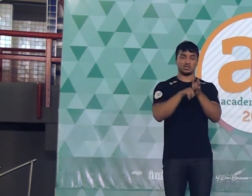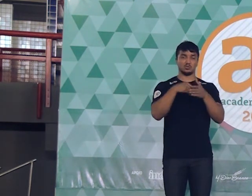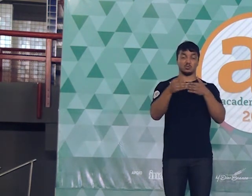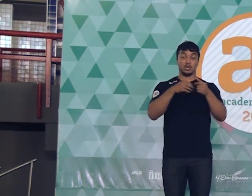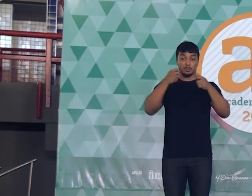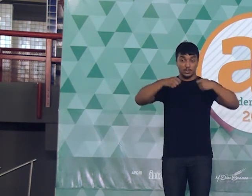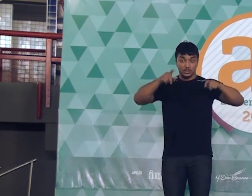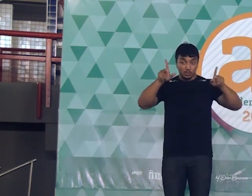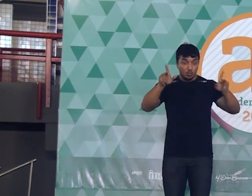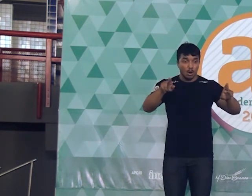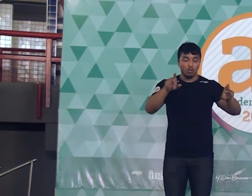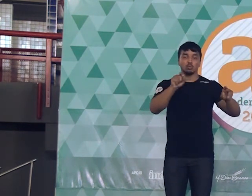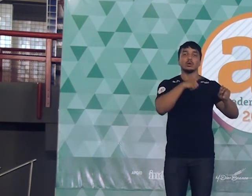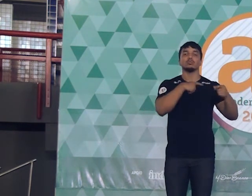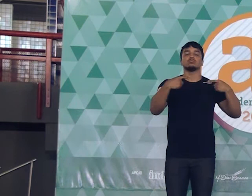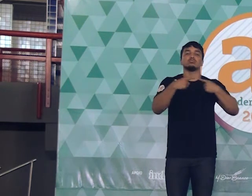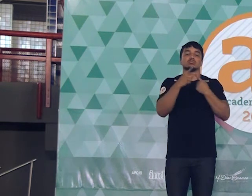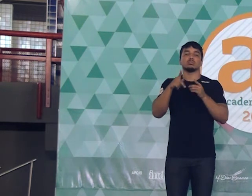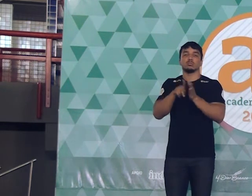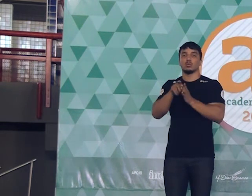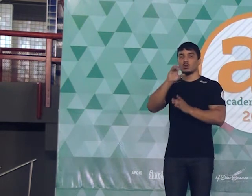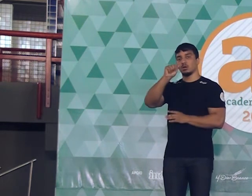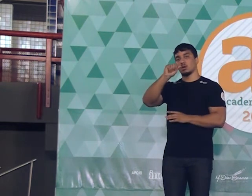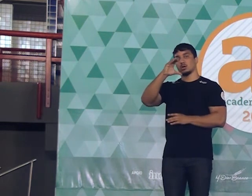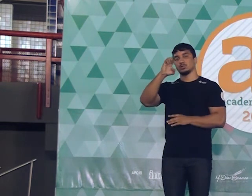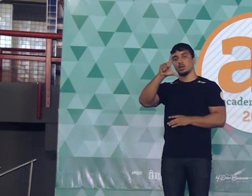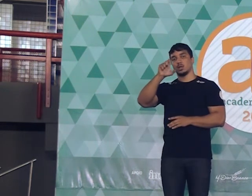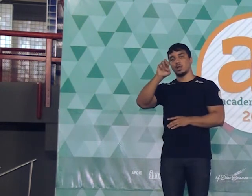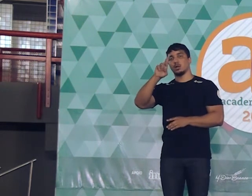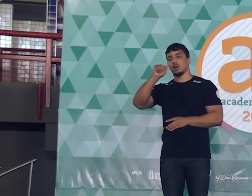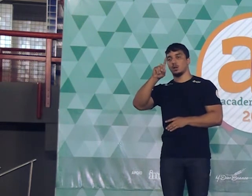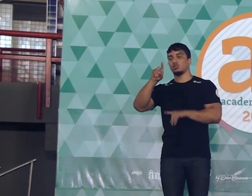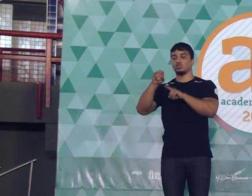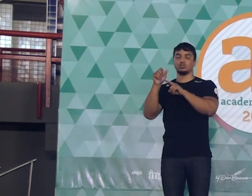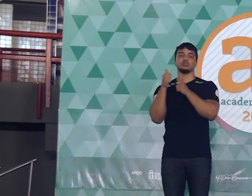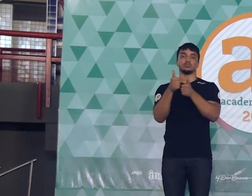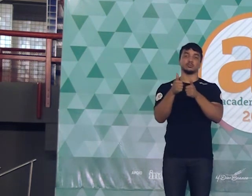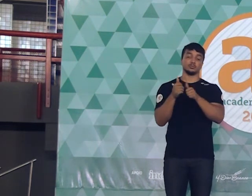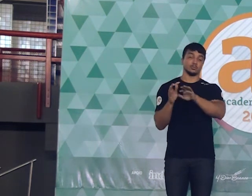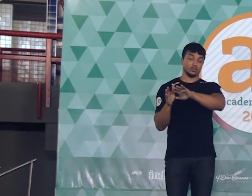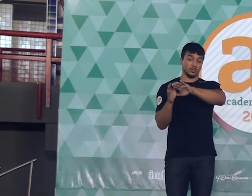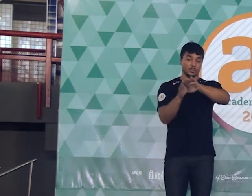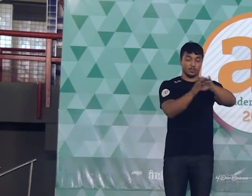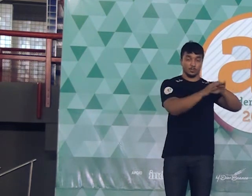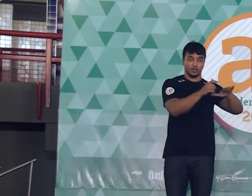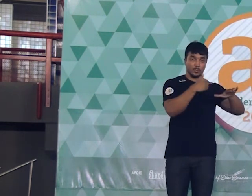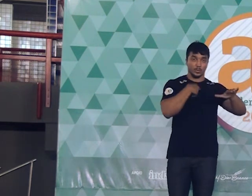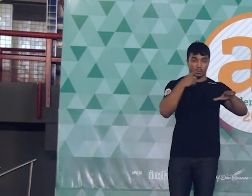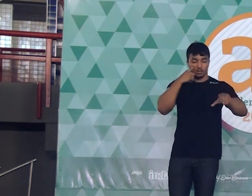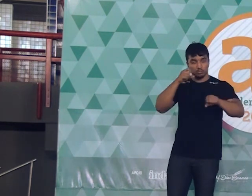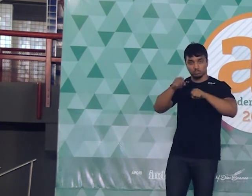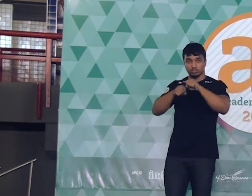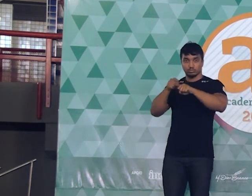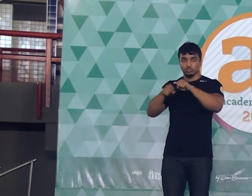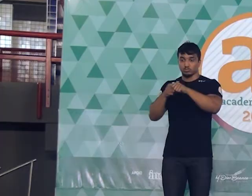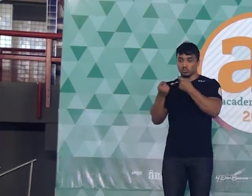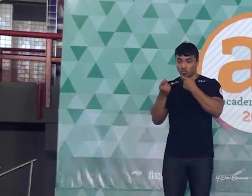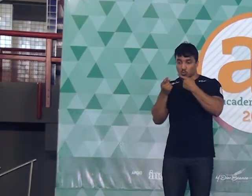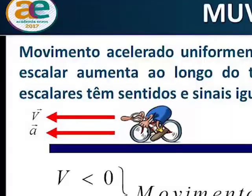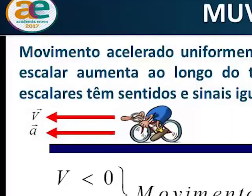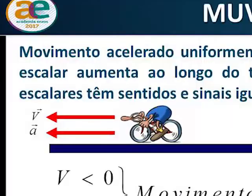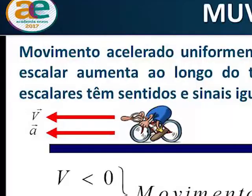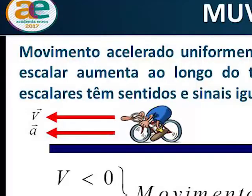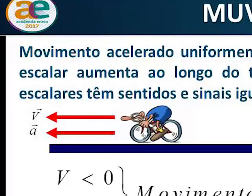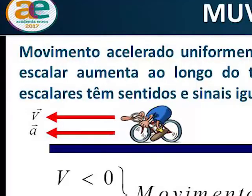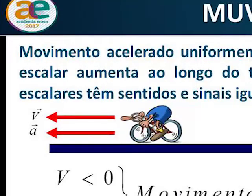negativo, você vai classificar esse movimento como acelerado. Então, eu estou com o móvel em sentido contrário à